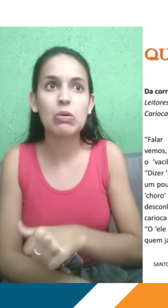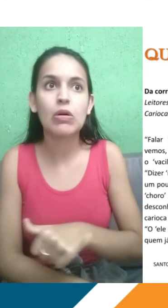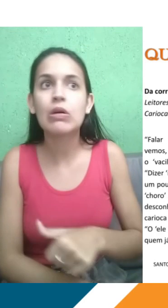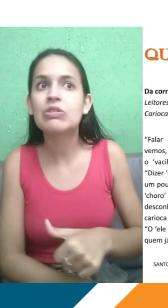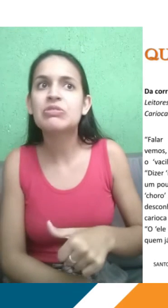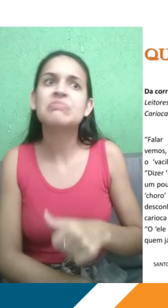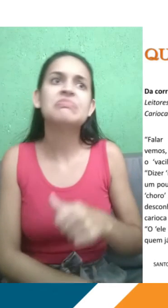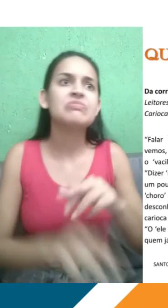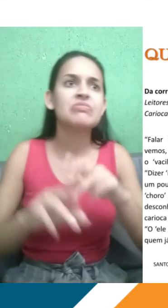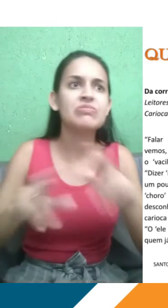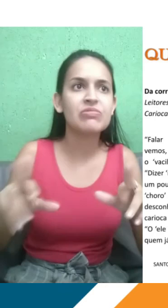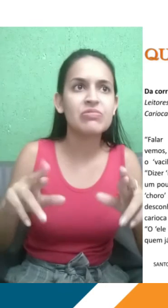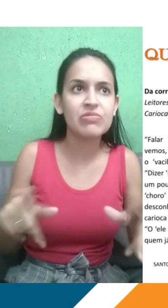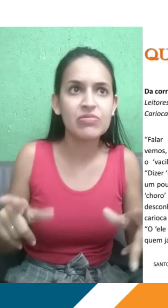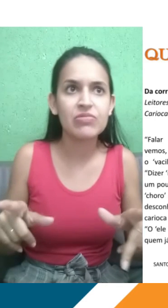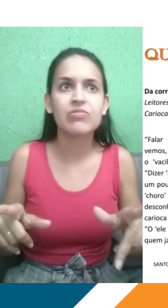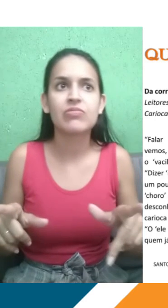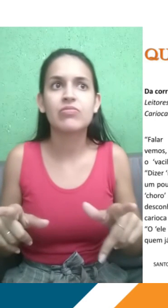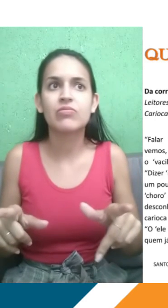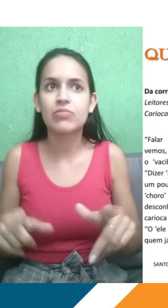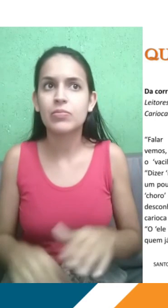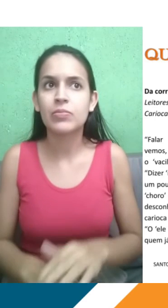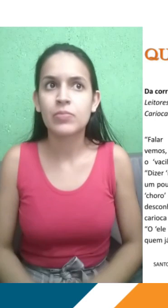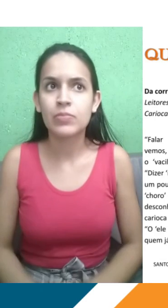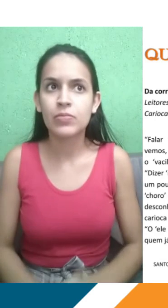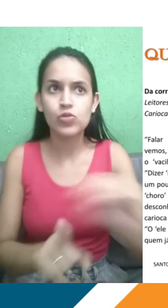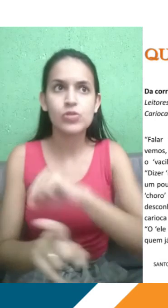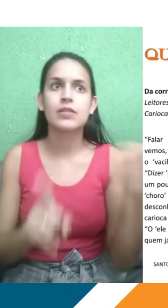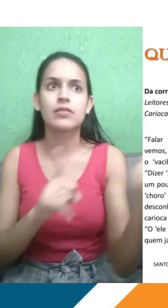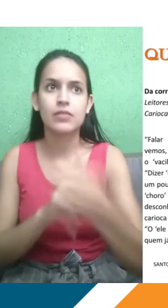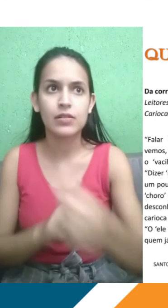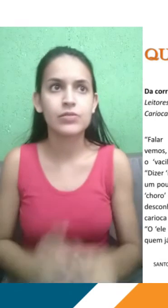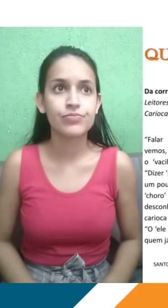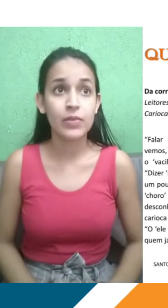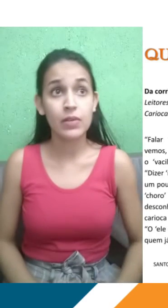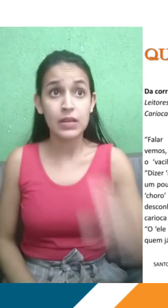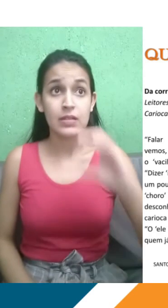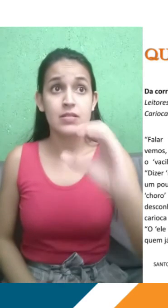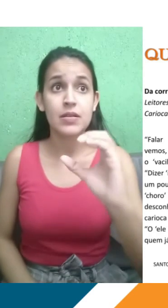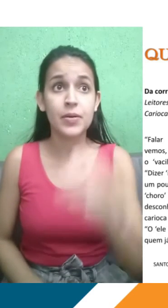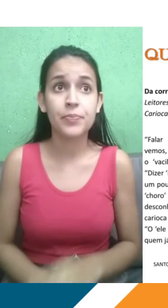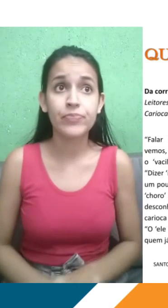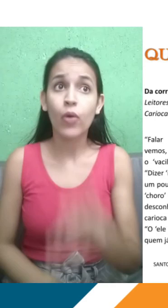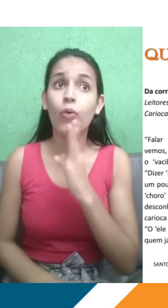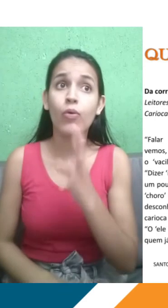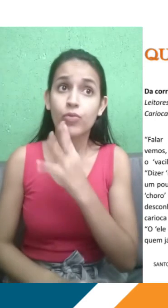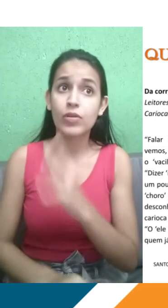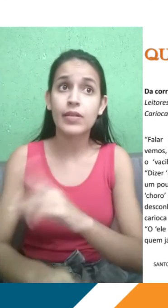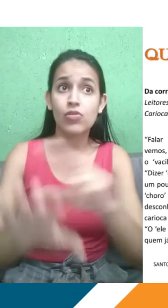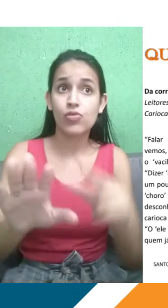do texto que serve de base para a questão reflete com bastante humor a temática da variedade linguística própria do